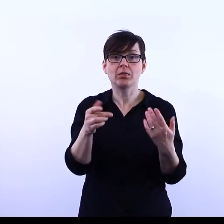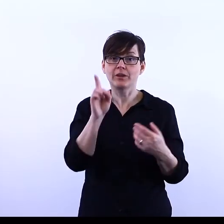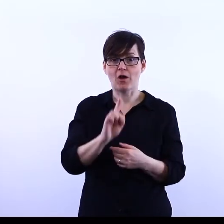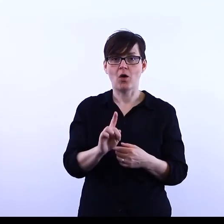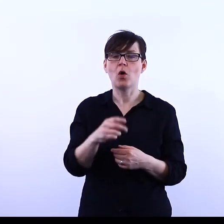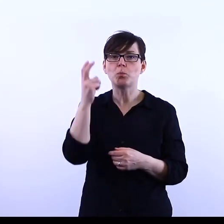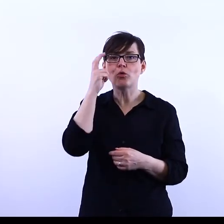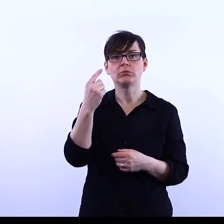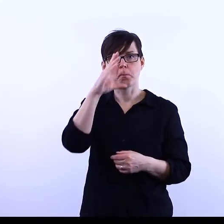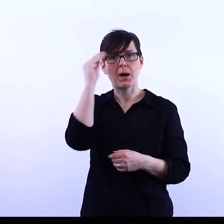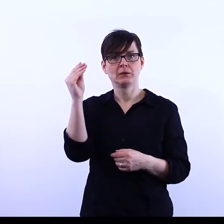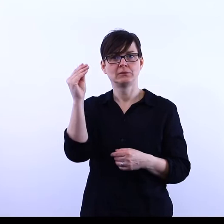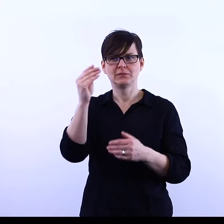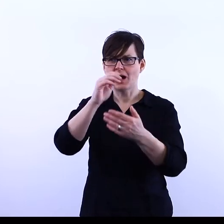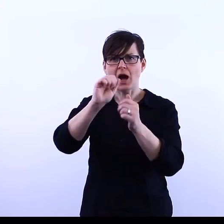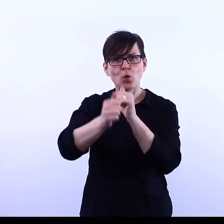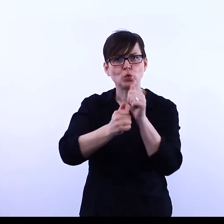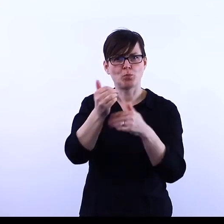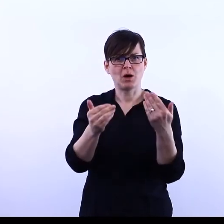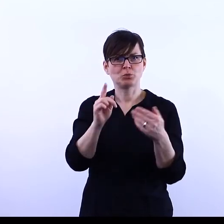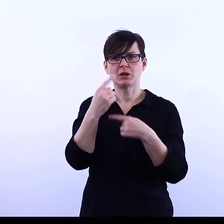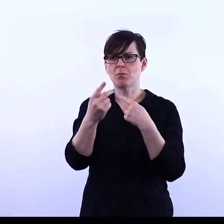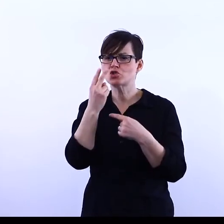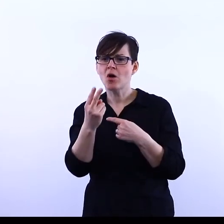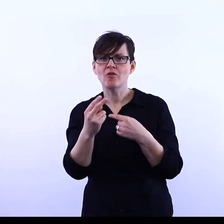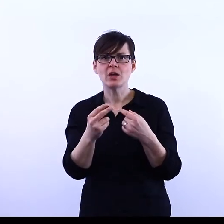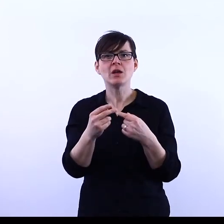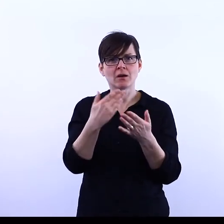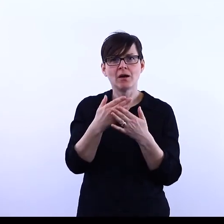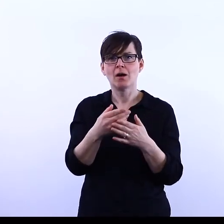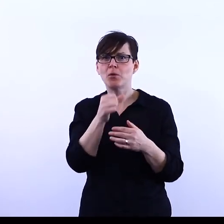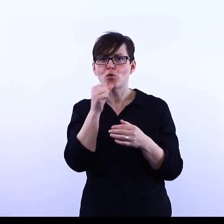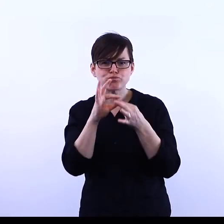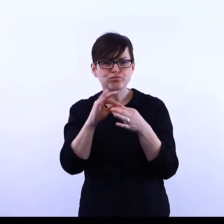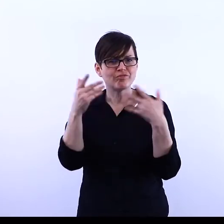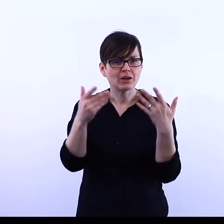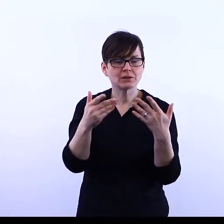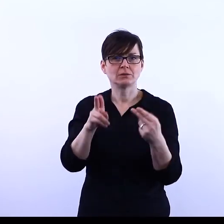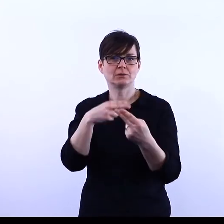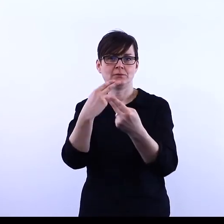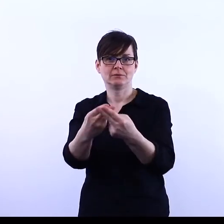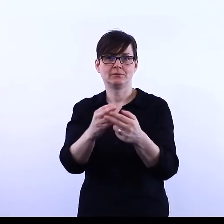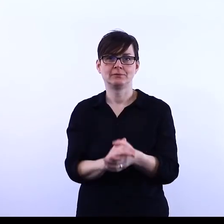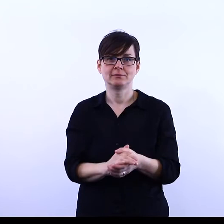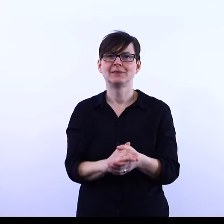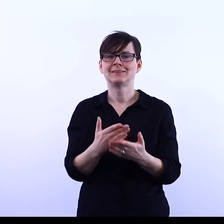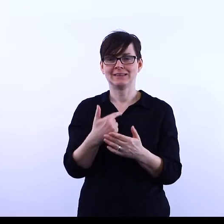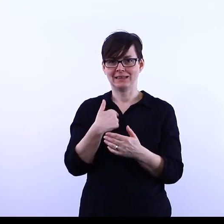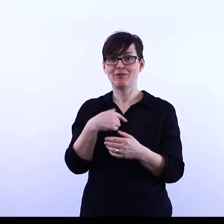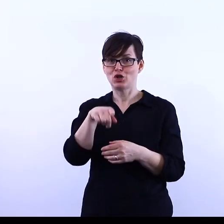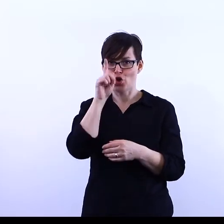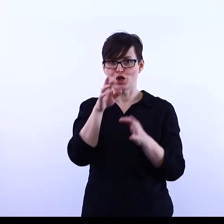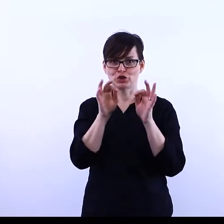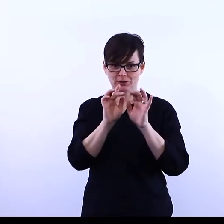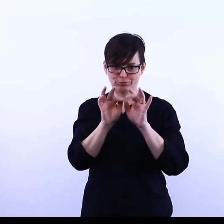Professor mit dem männlichen. Ich habe das System versucht, ein bisschen zu challengen und habe sozusagen auf Deutsch einen Satz eingegeben,